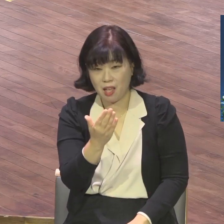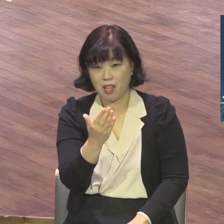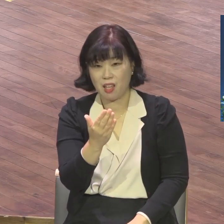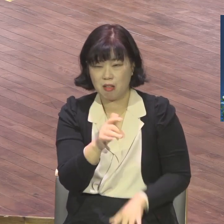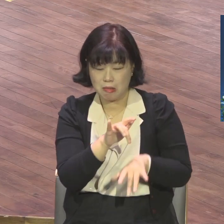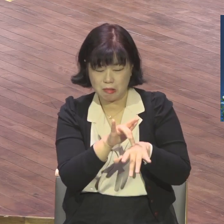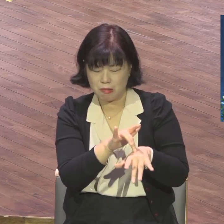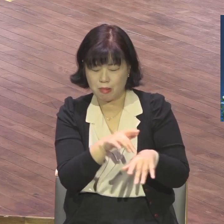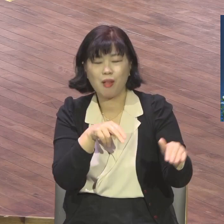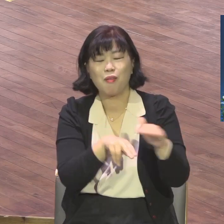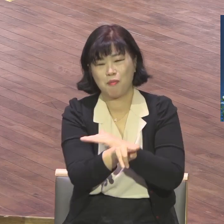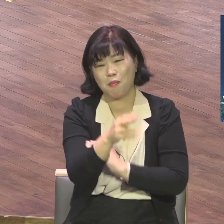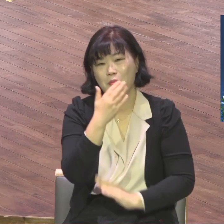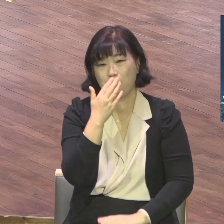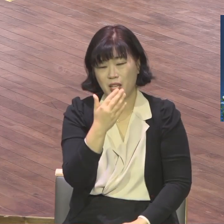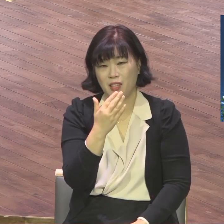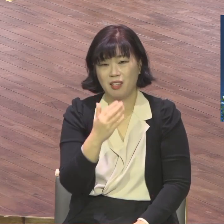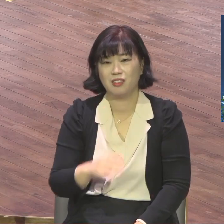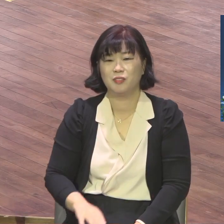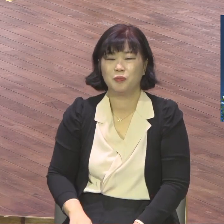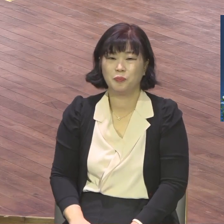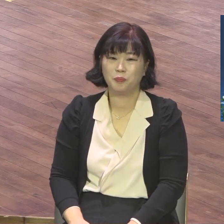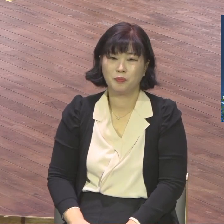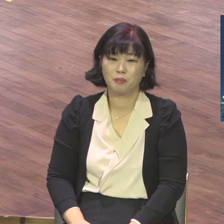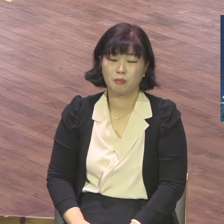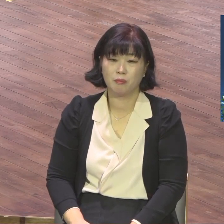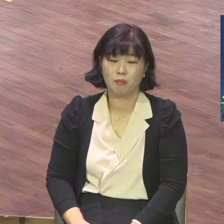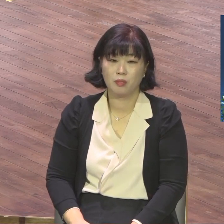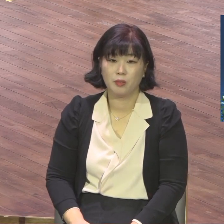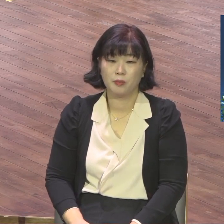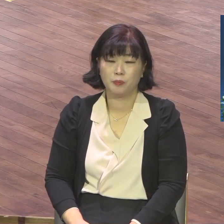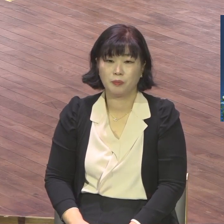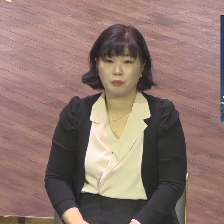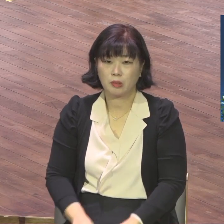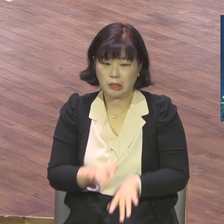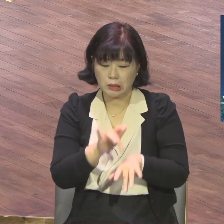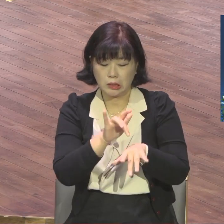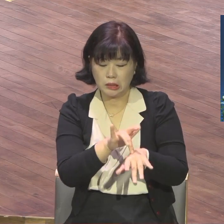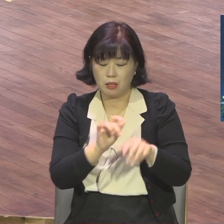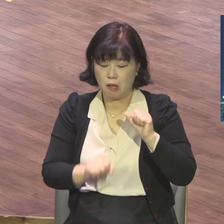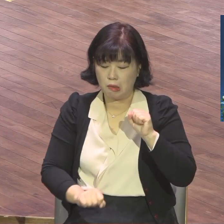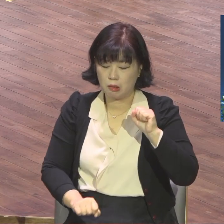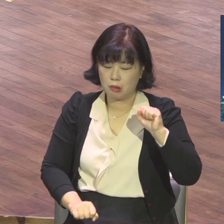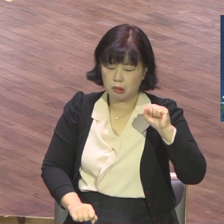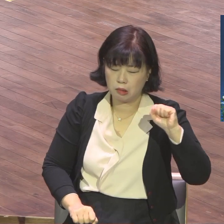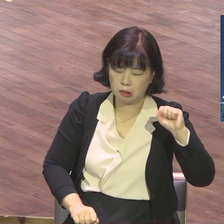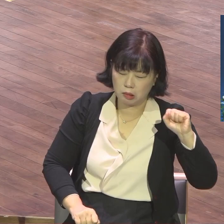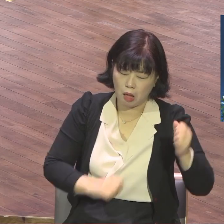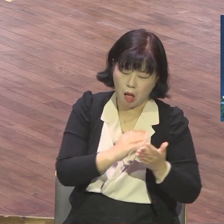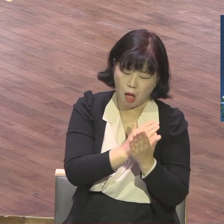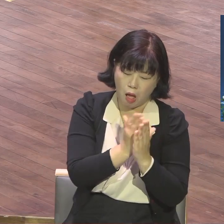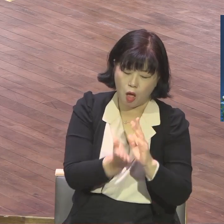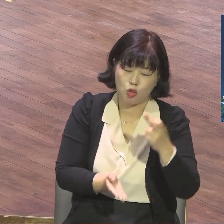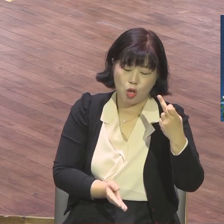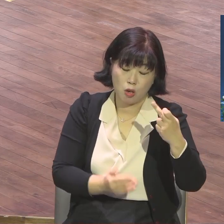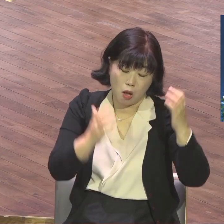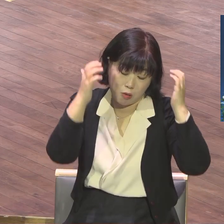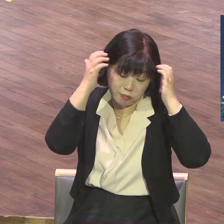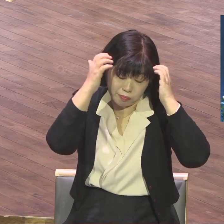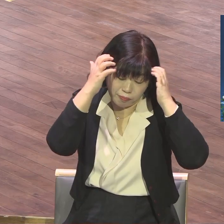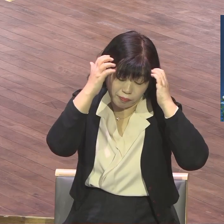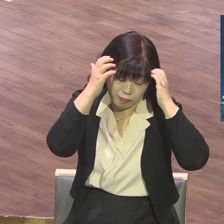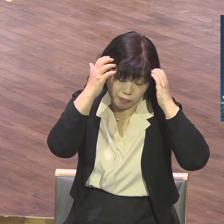물러가지. 사단에 속아서 온갖 저주와 고통 속에서 12가지 영적 문제에 빠져 고통당하는